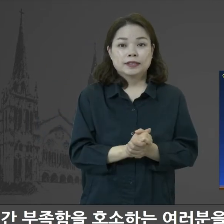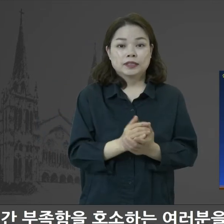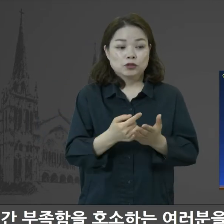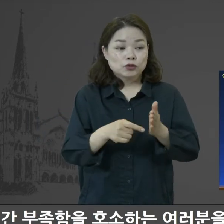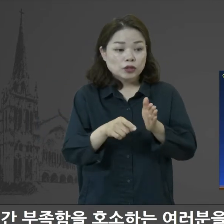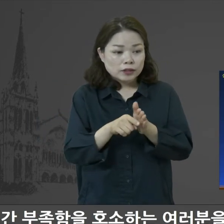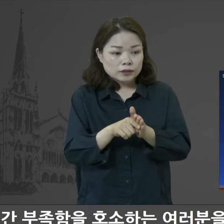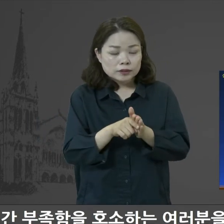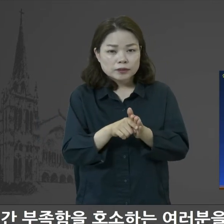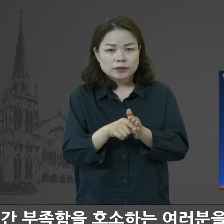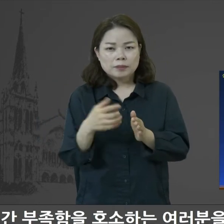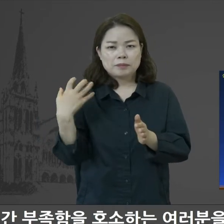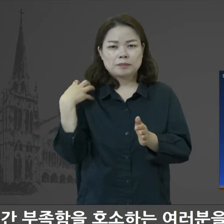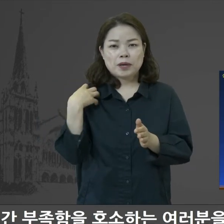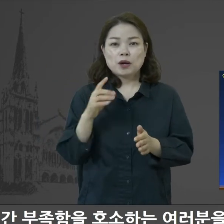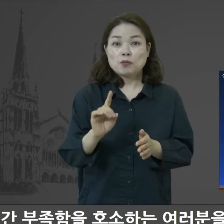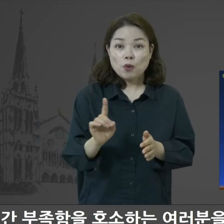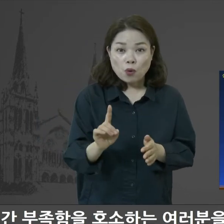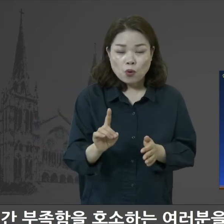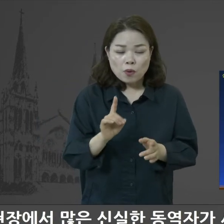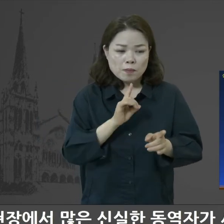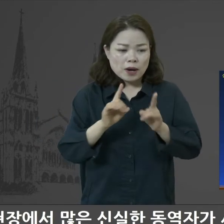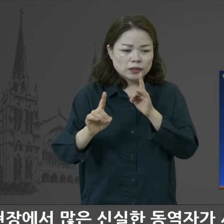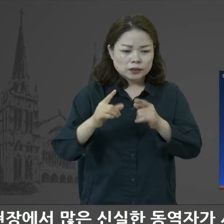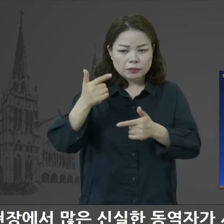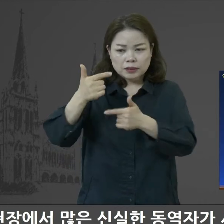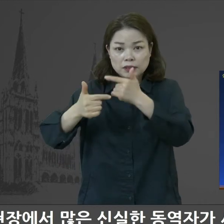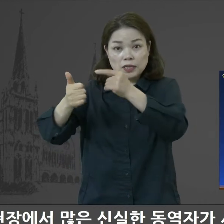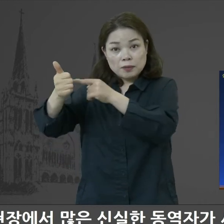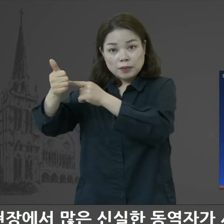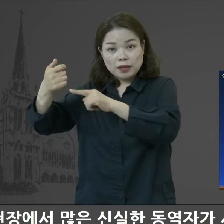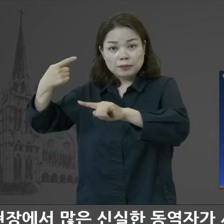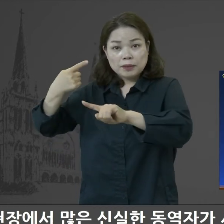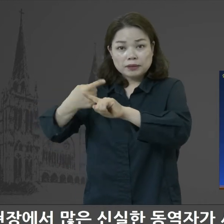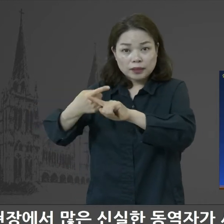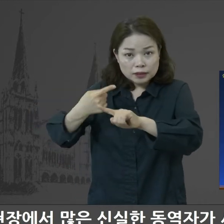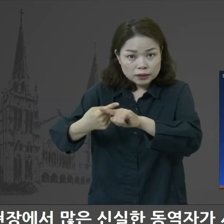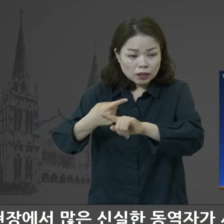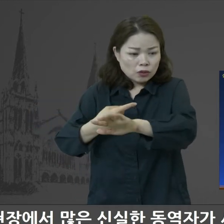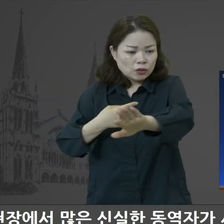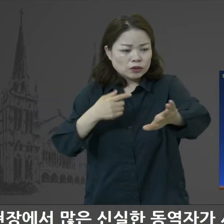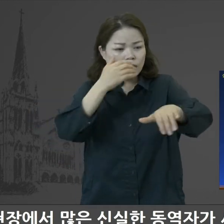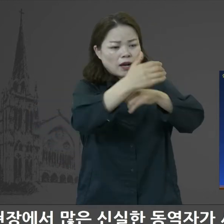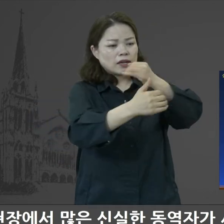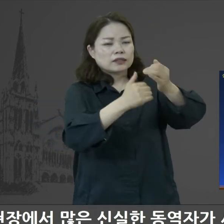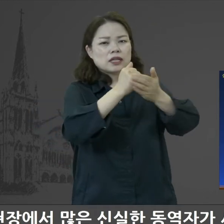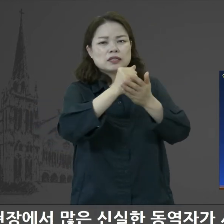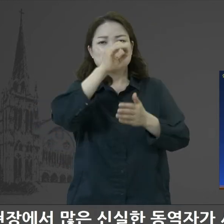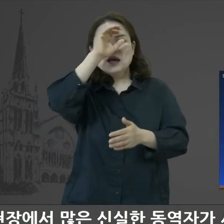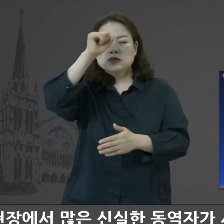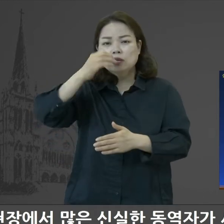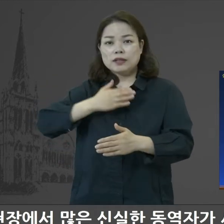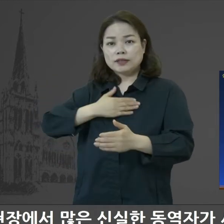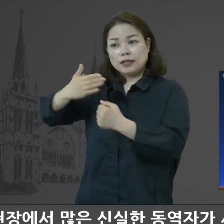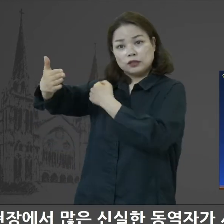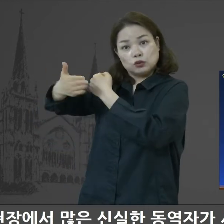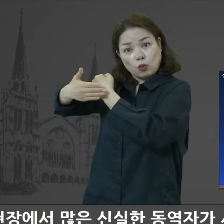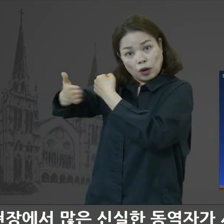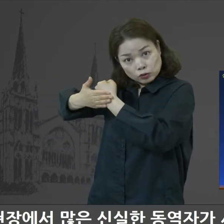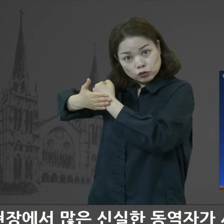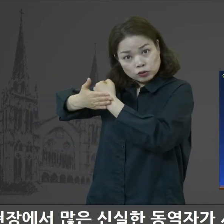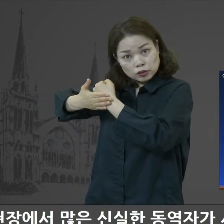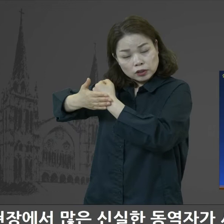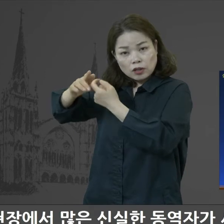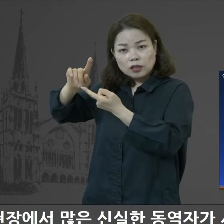위해 우리가 해야 될 것이 있어요. 오늘 이 말씀의 느헤미야와 같이 하나님의 선한 손이 나를 도운